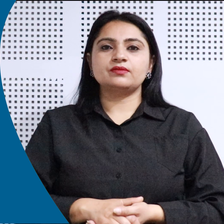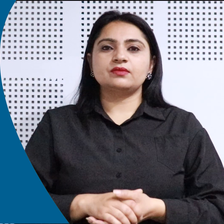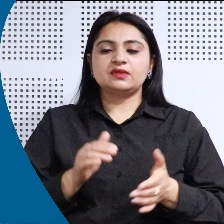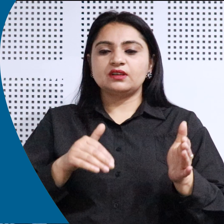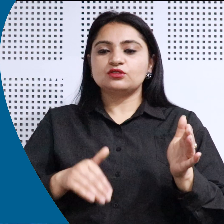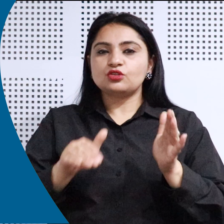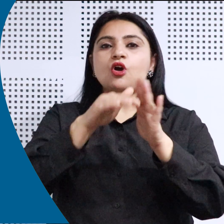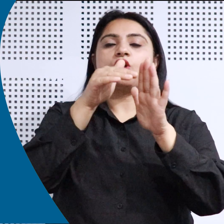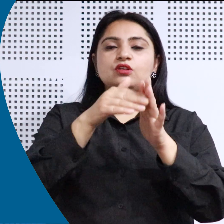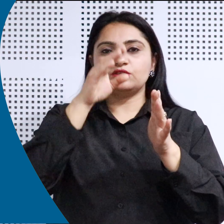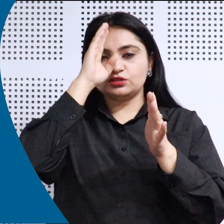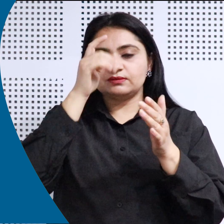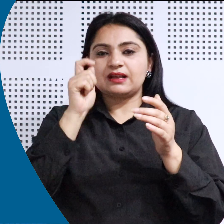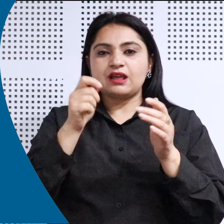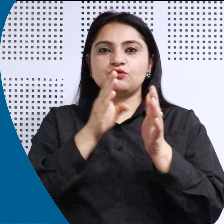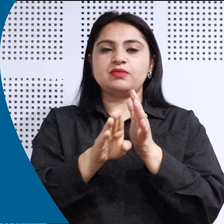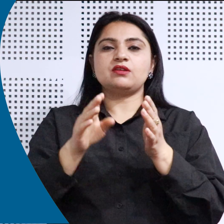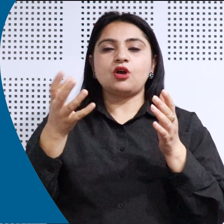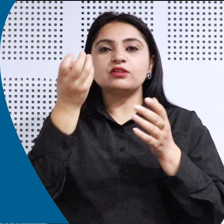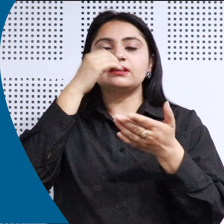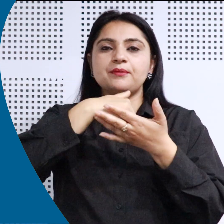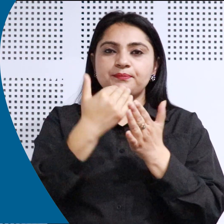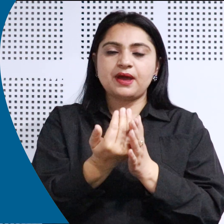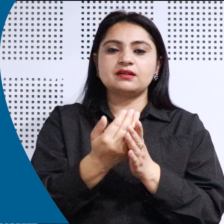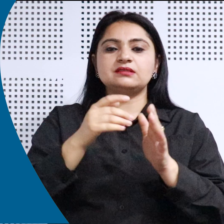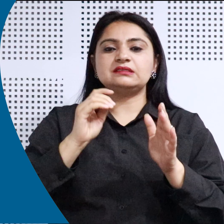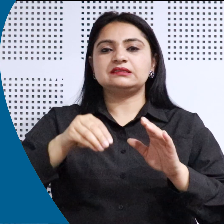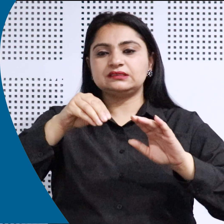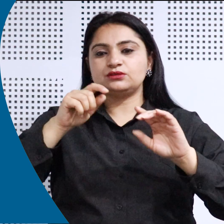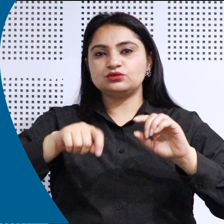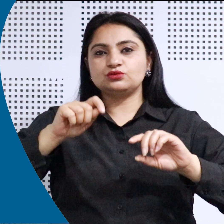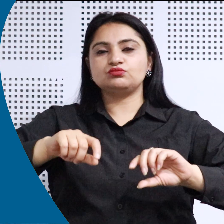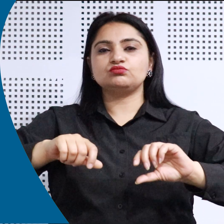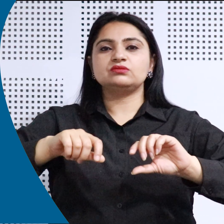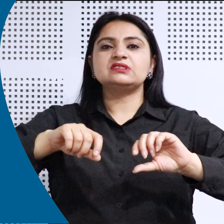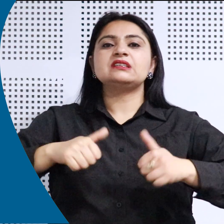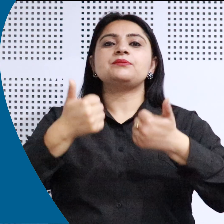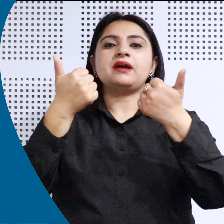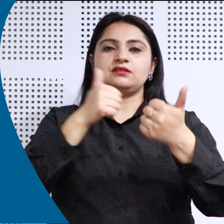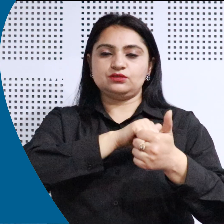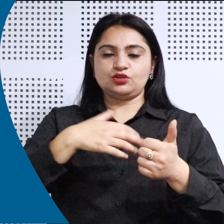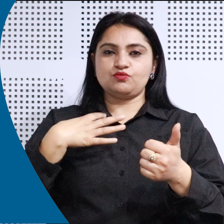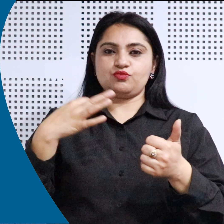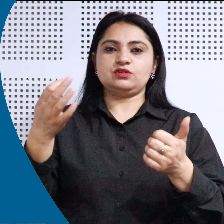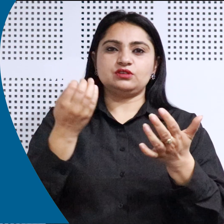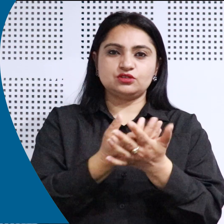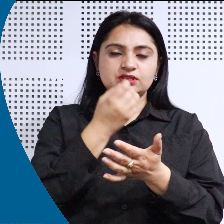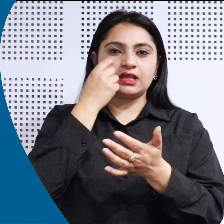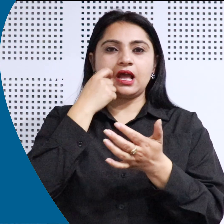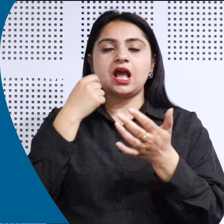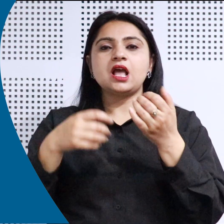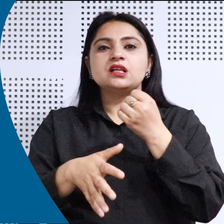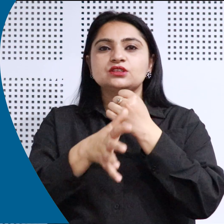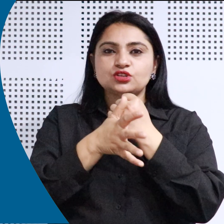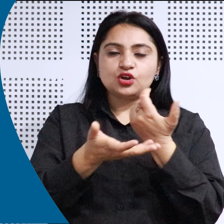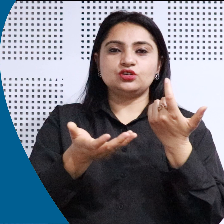तहगत सरकारमा कानुनद्वारा अधिकारको बाँडफाँड, निर्वाचित जनप्रतिनिधिमूलक संस्था, अन्तर सरकार समन्वय गर्ने